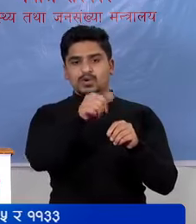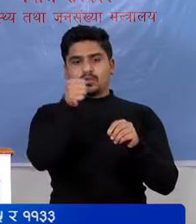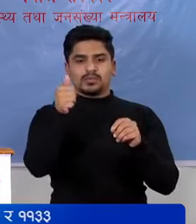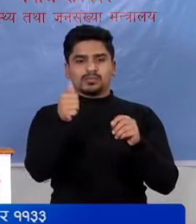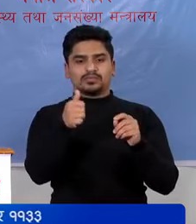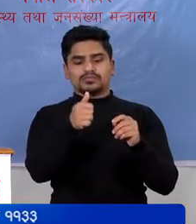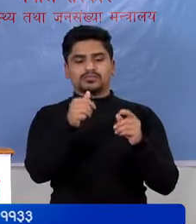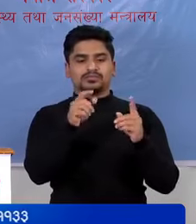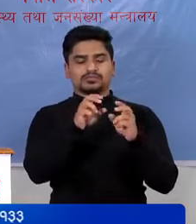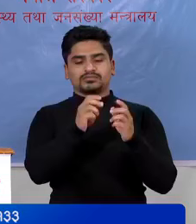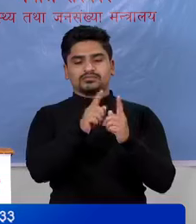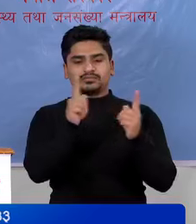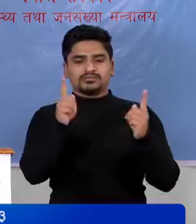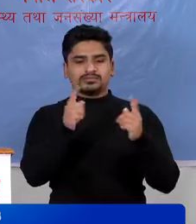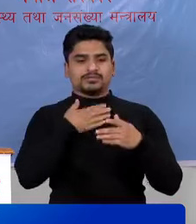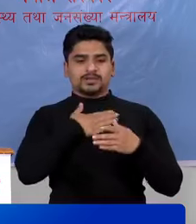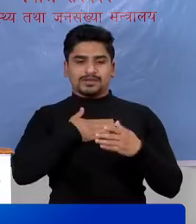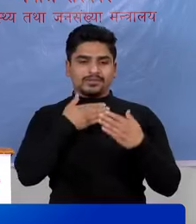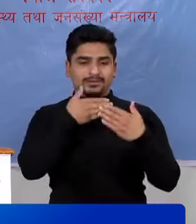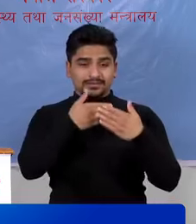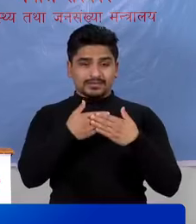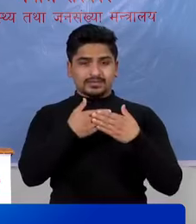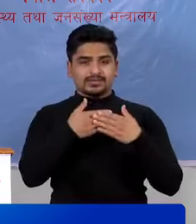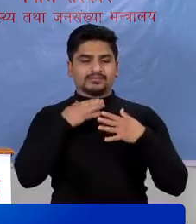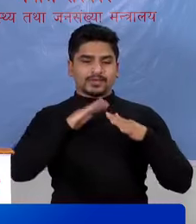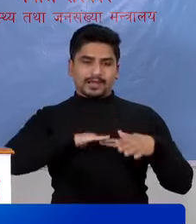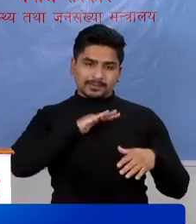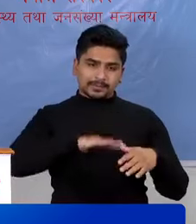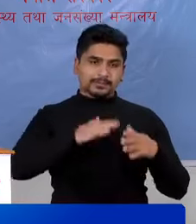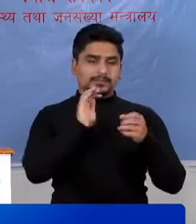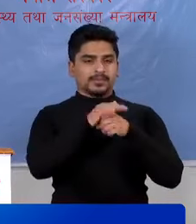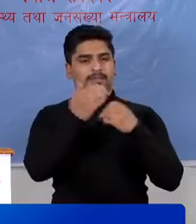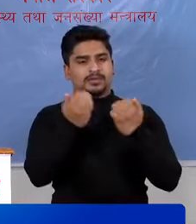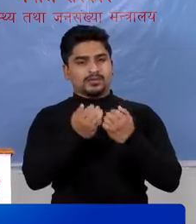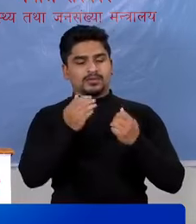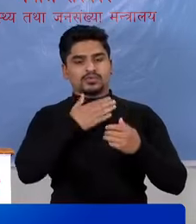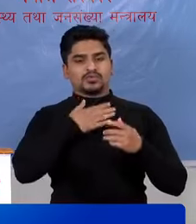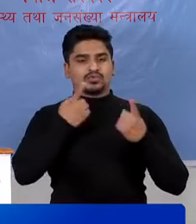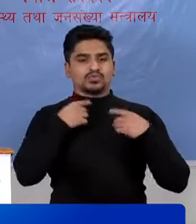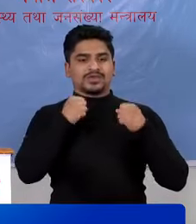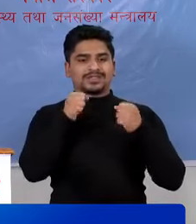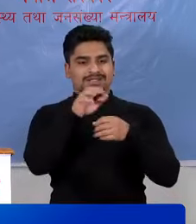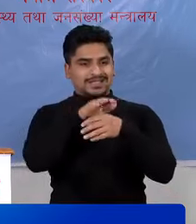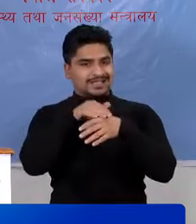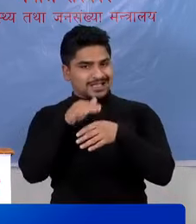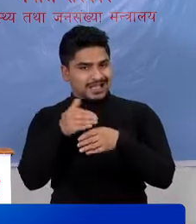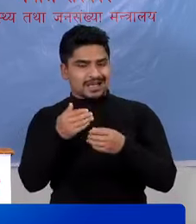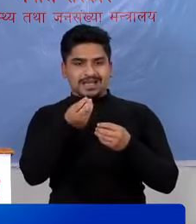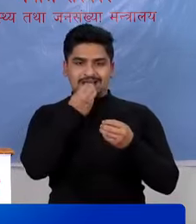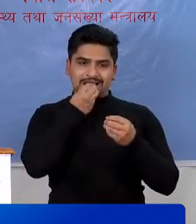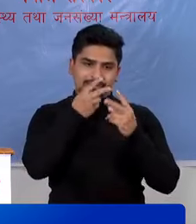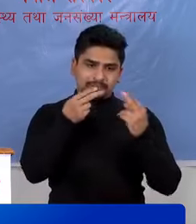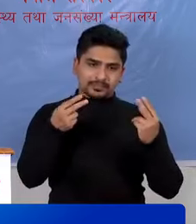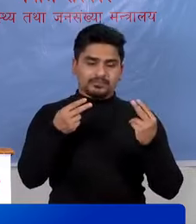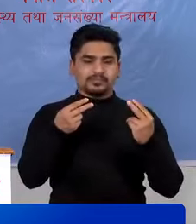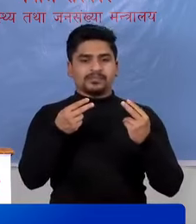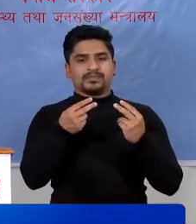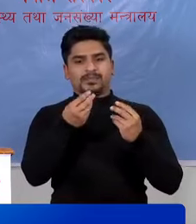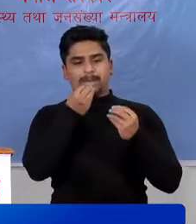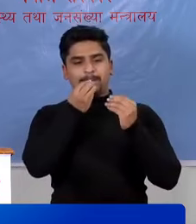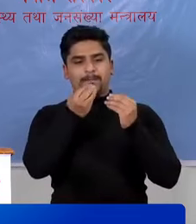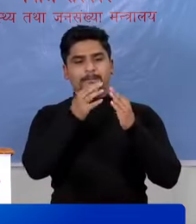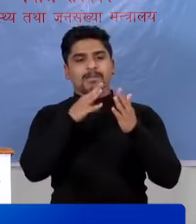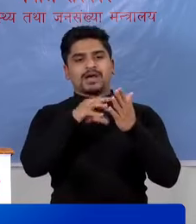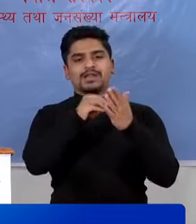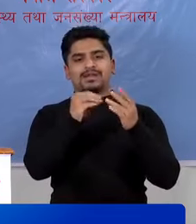दूरी कम गरों, आत्मी ताको दूरी, तहिरे ताको दूरी, स्वास्ते, स्यहार, खानपान, पारिवारिक मेल